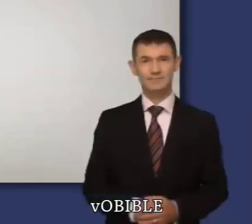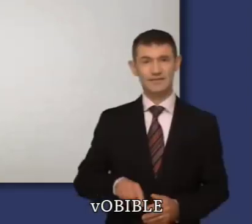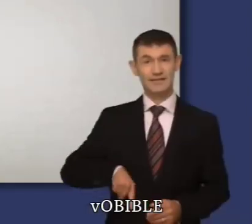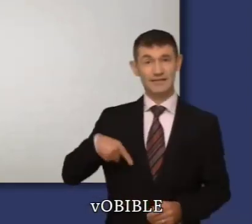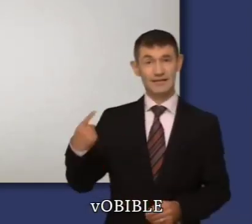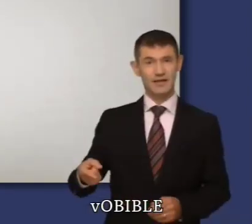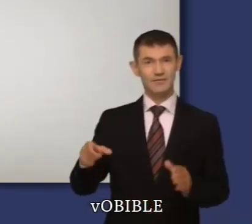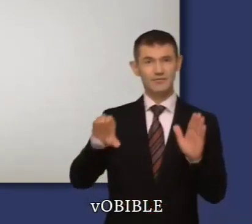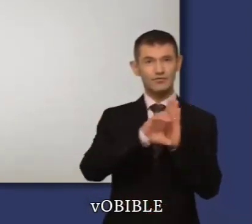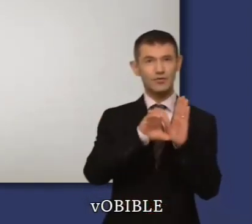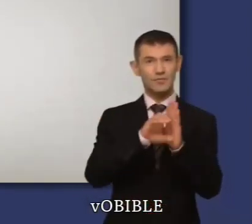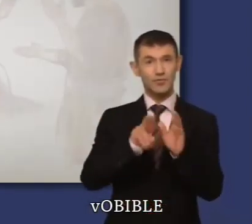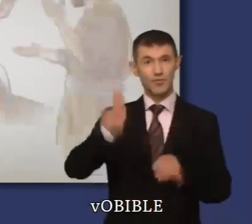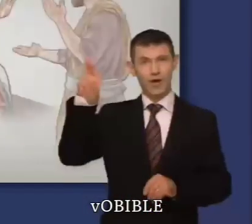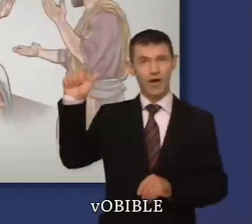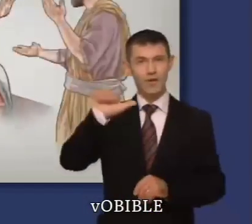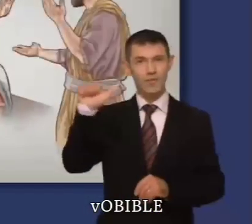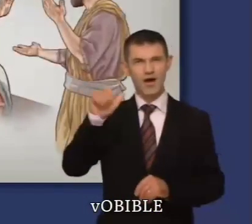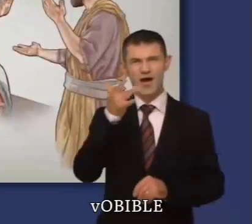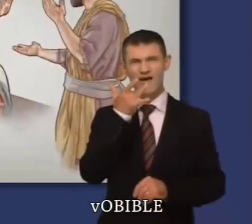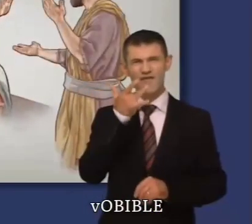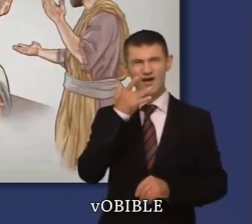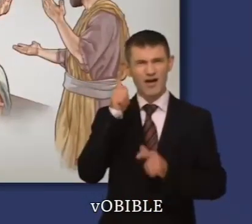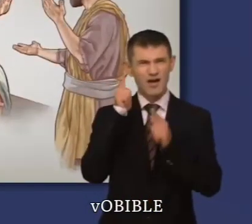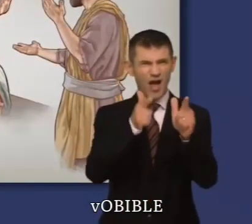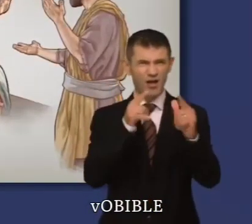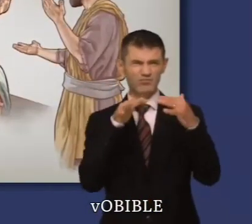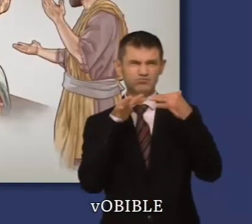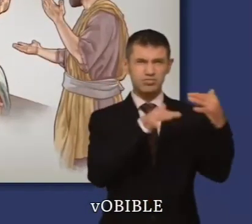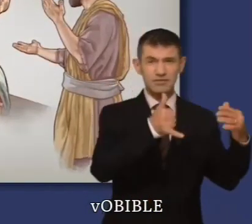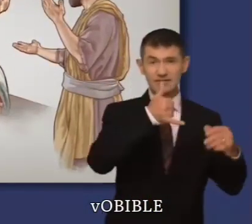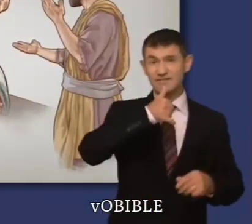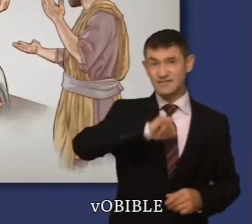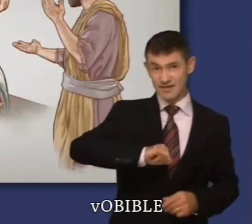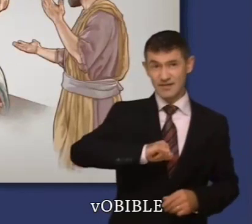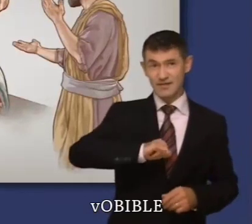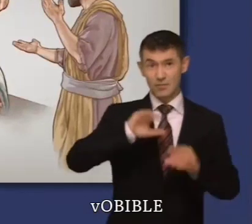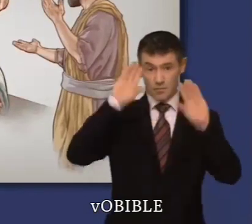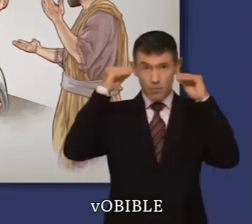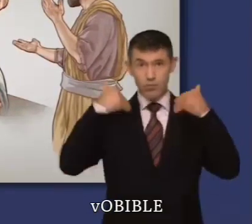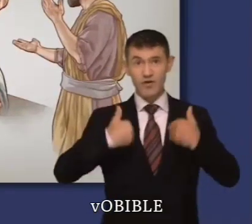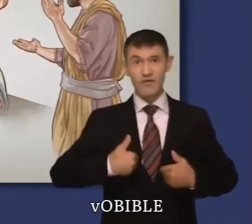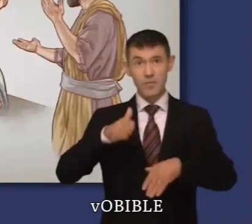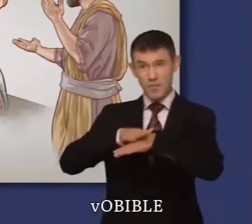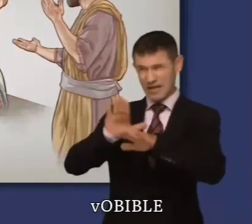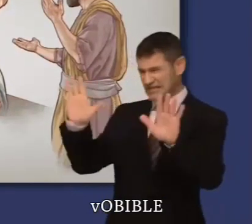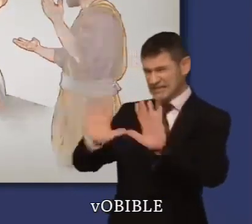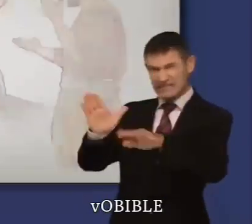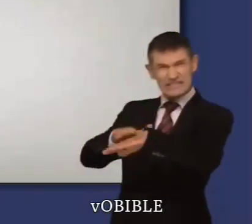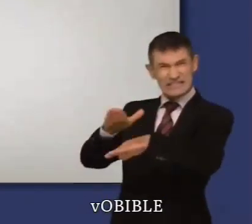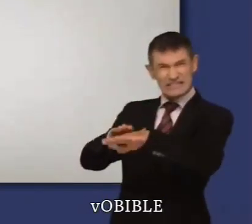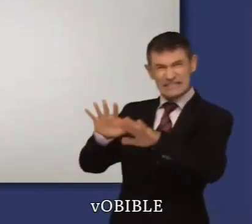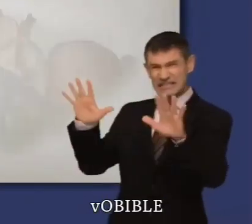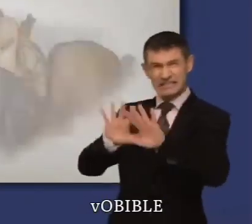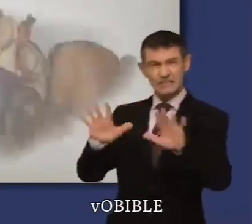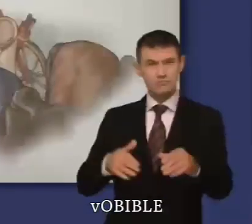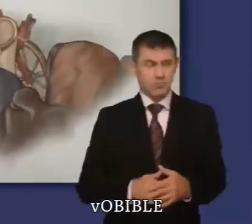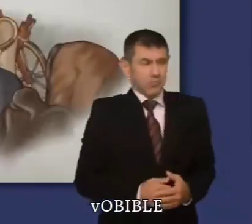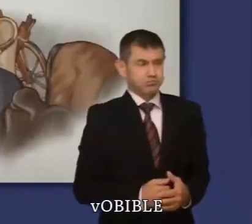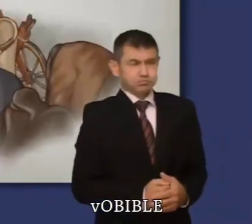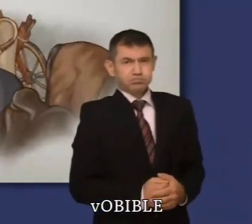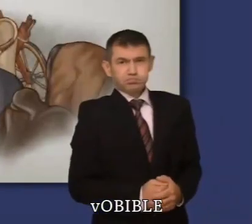du royaume du Nord. Il parle notamment d'Akab, qui se marie avec Jézabel, une princesse païenne. Elle et